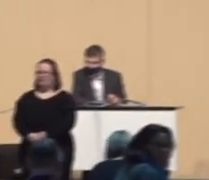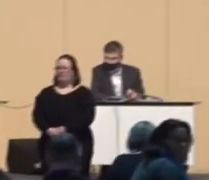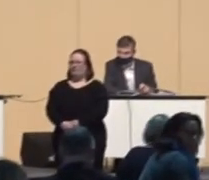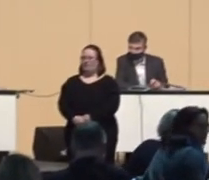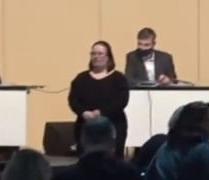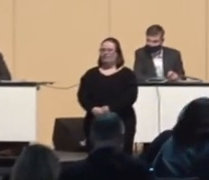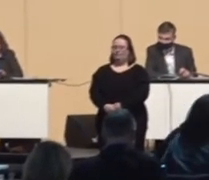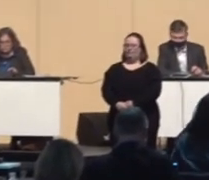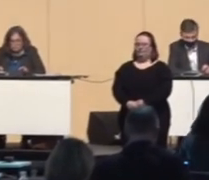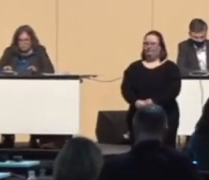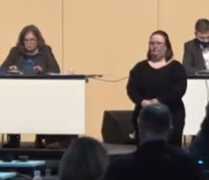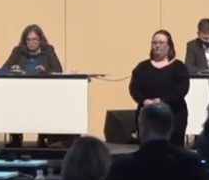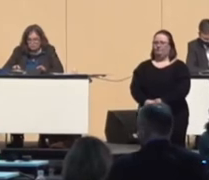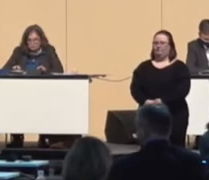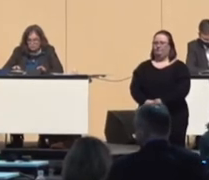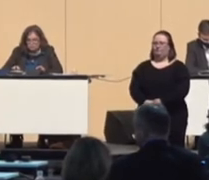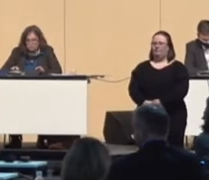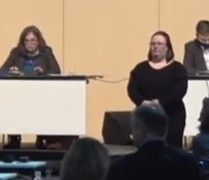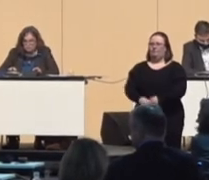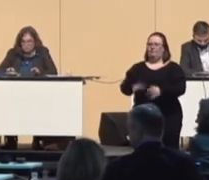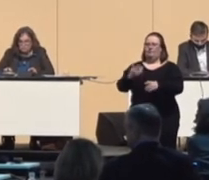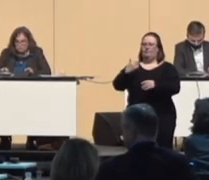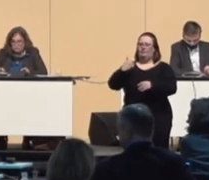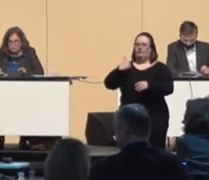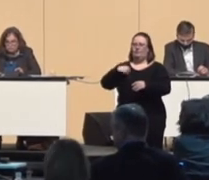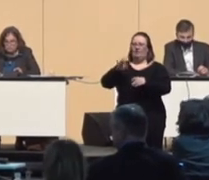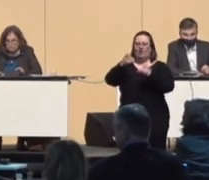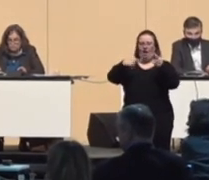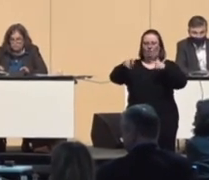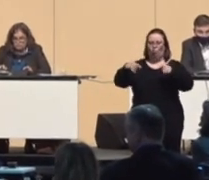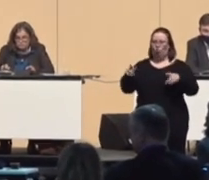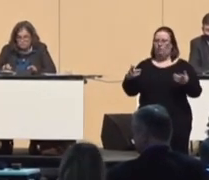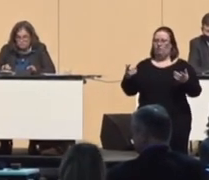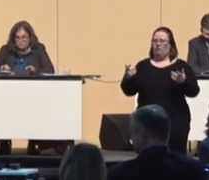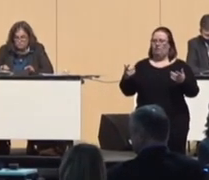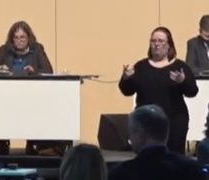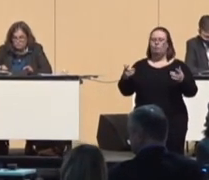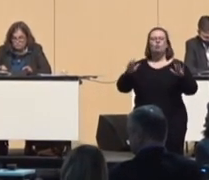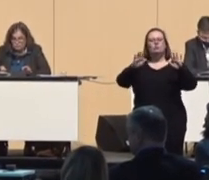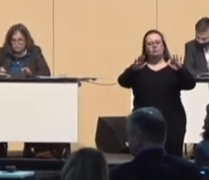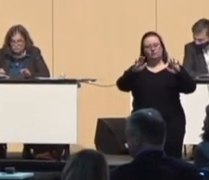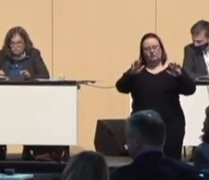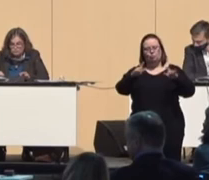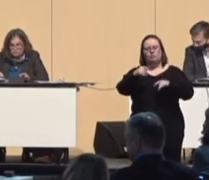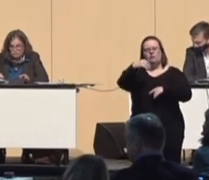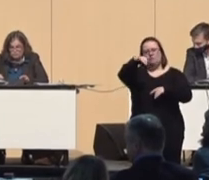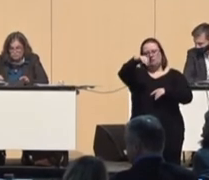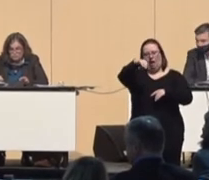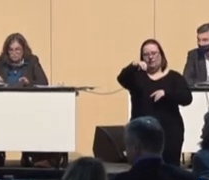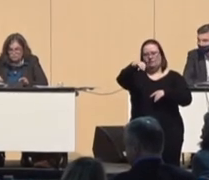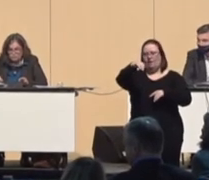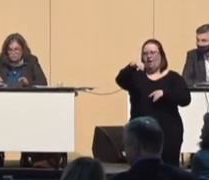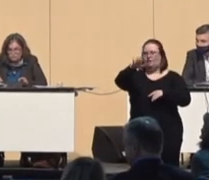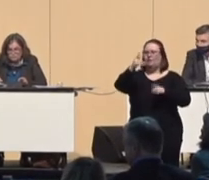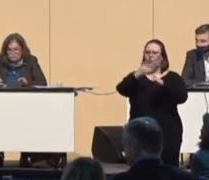Soll ich vorkommen? Na, jetzt müsste es doch gehen. Also, sehr verehrte Abgeordnete, ja, wissen Sie, Sie sind der Einzige, der immer